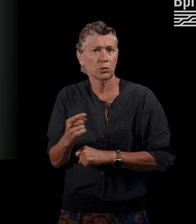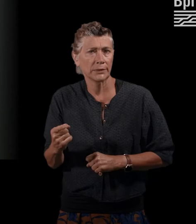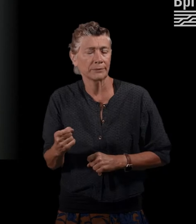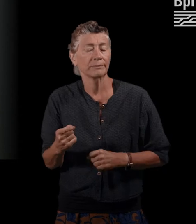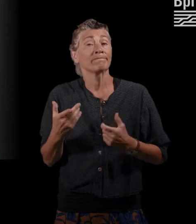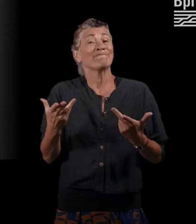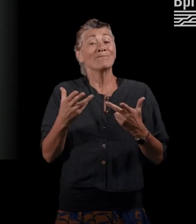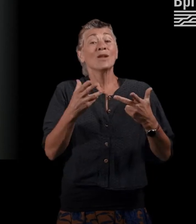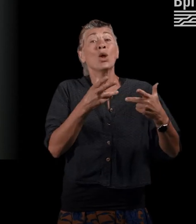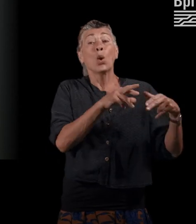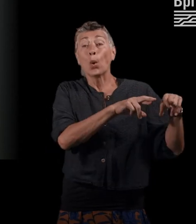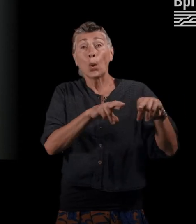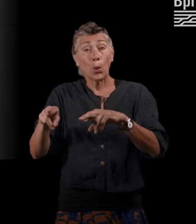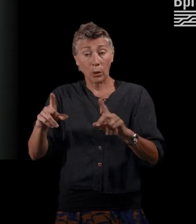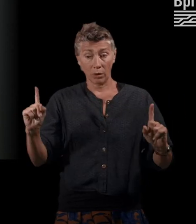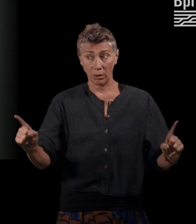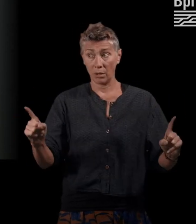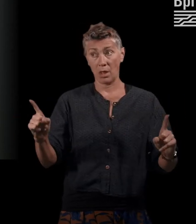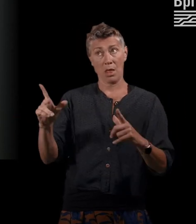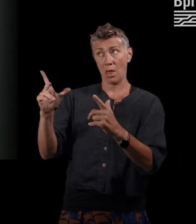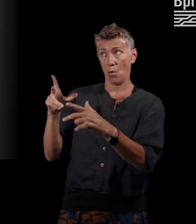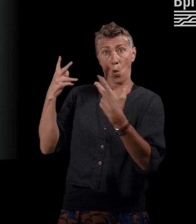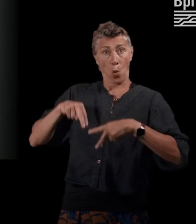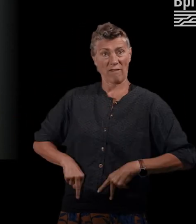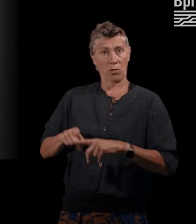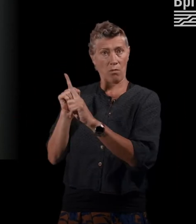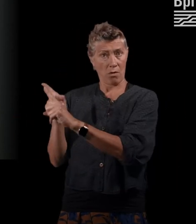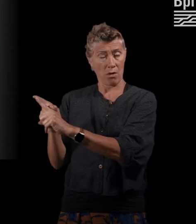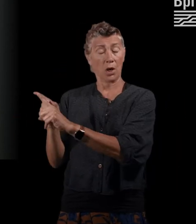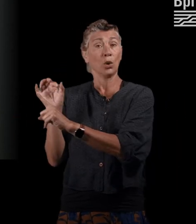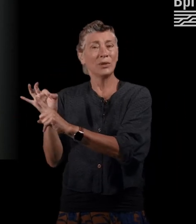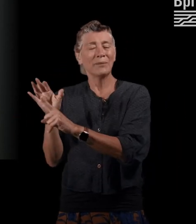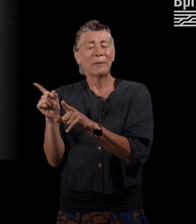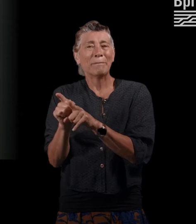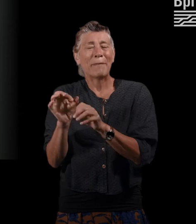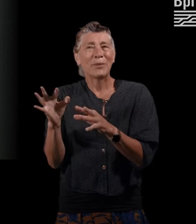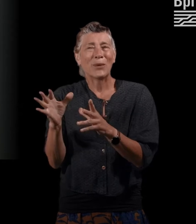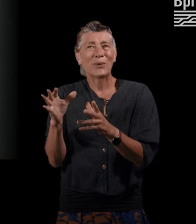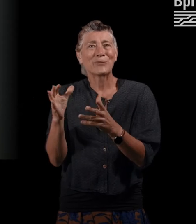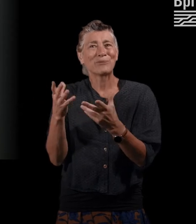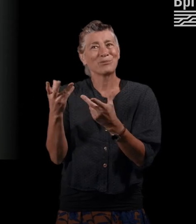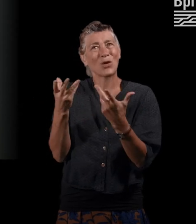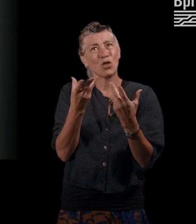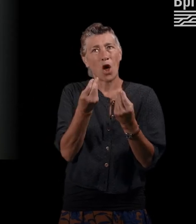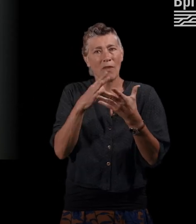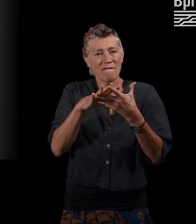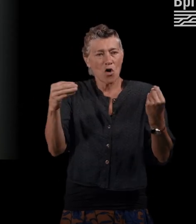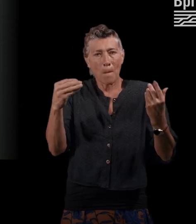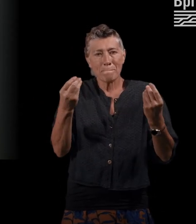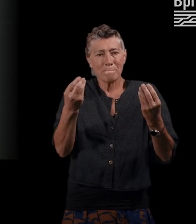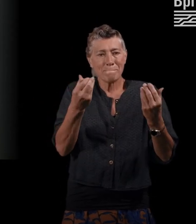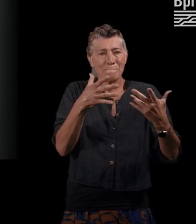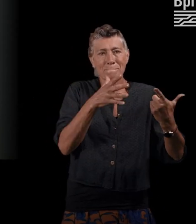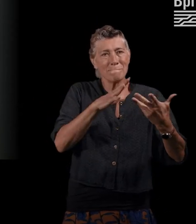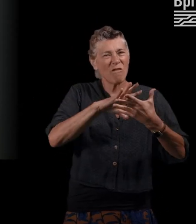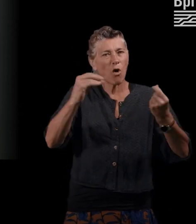dont elle n'arrive pas à se défaire. Et donc, la rue physiquement s'arrête devant ce gouvernement, mais elle informe aussi la forme de la révolution, la